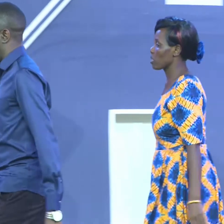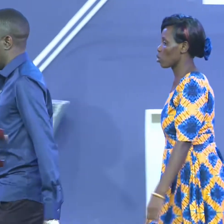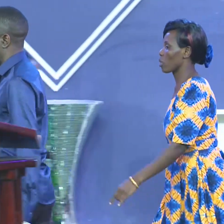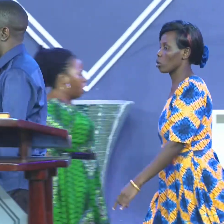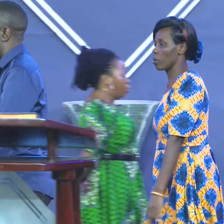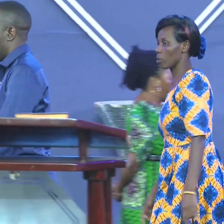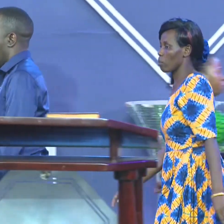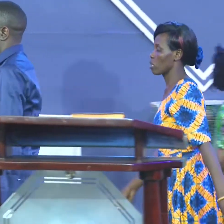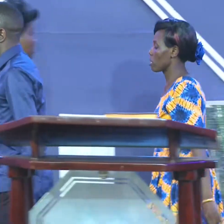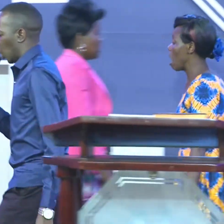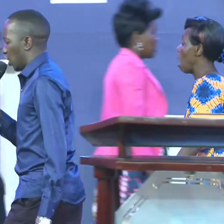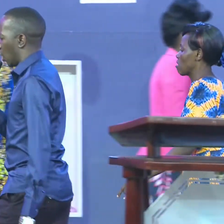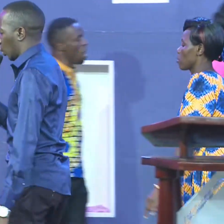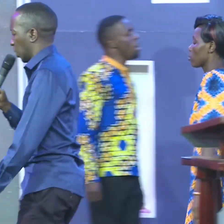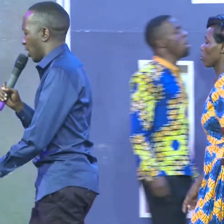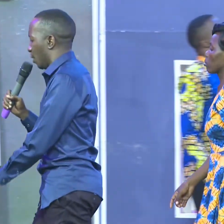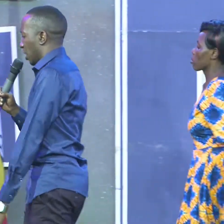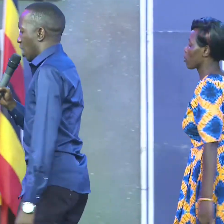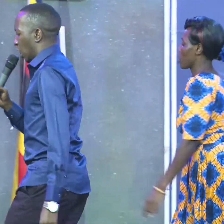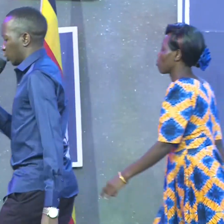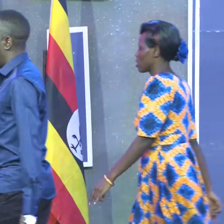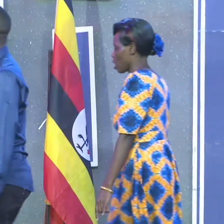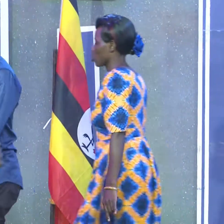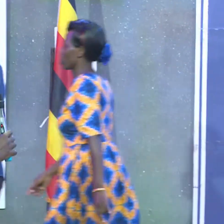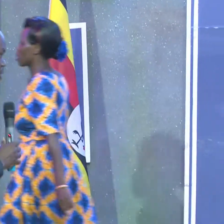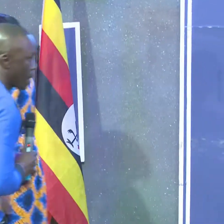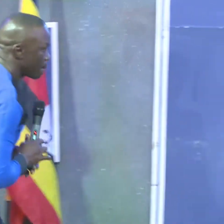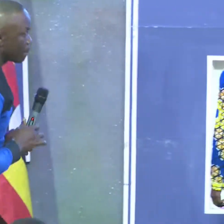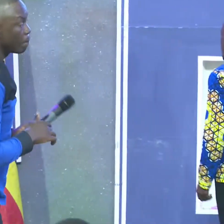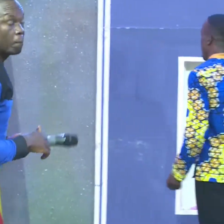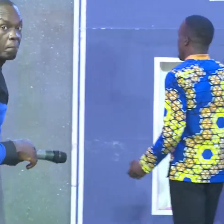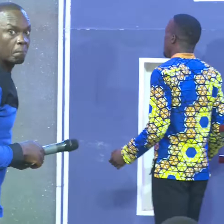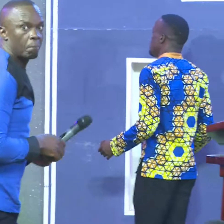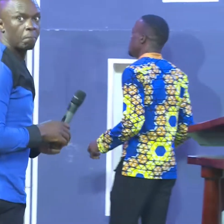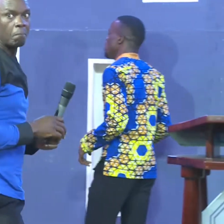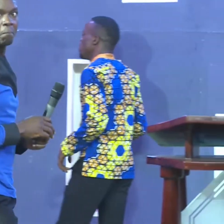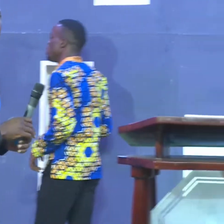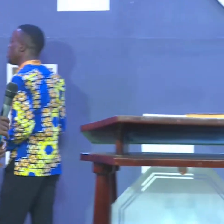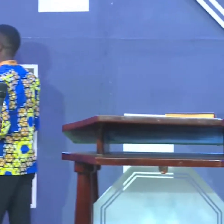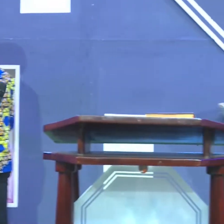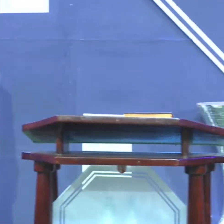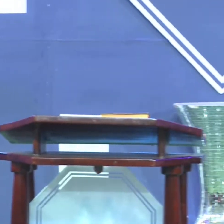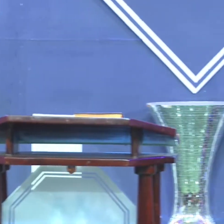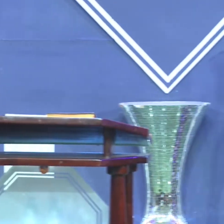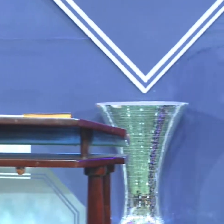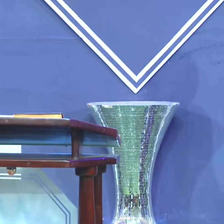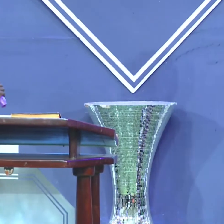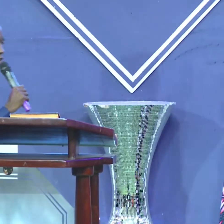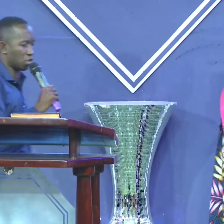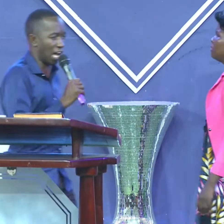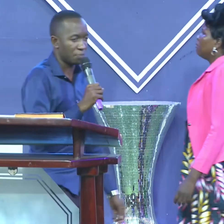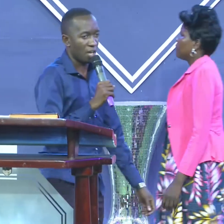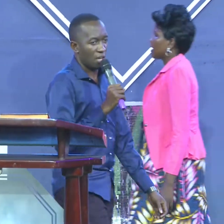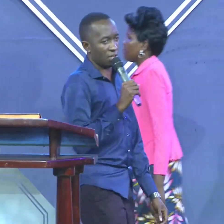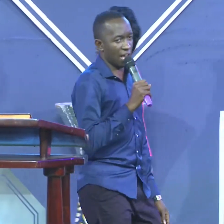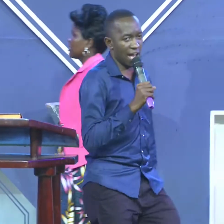katonda akununula katonda akujjayo katonda akutolosa katonda akutolosa katonda